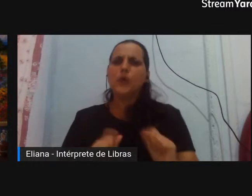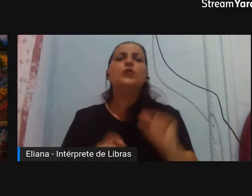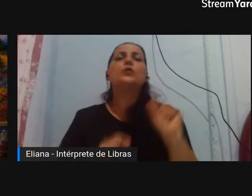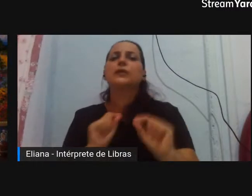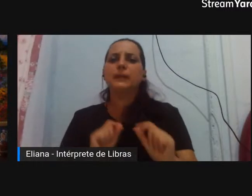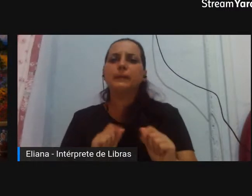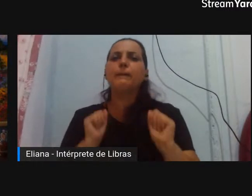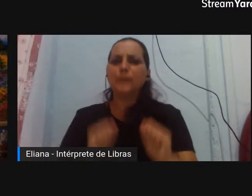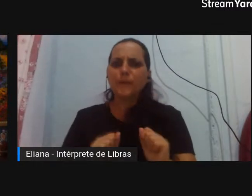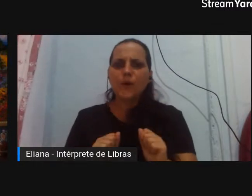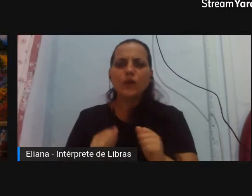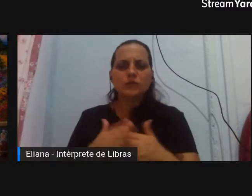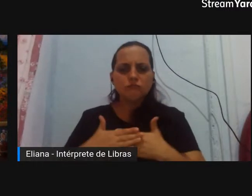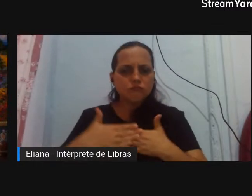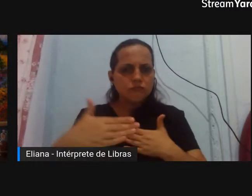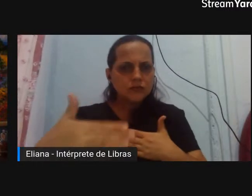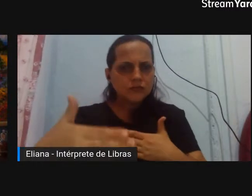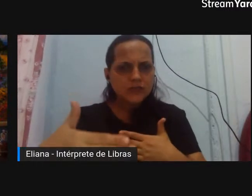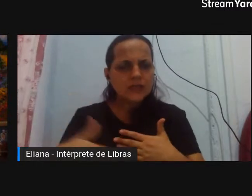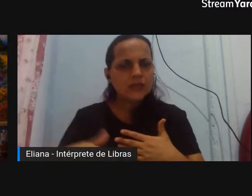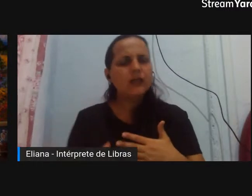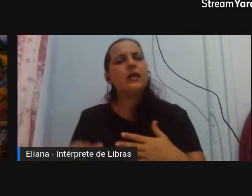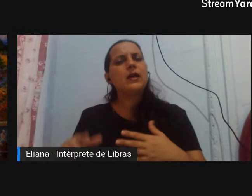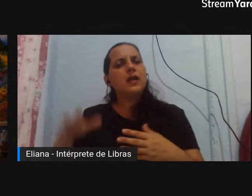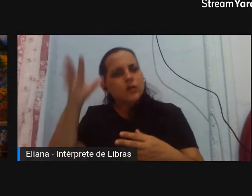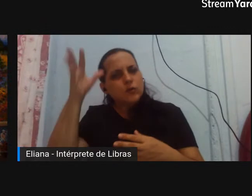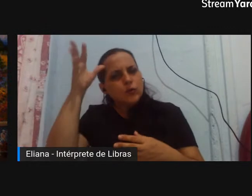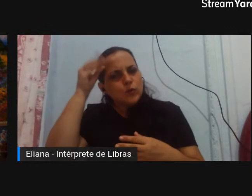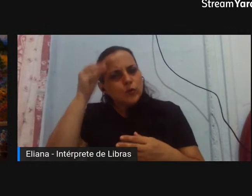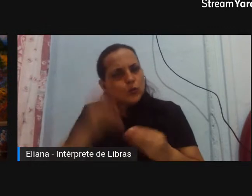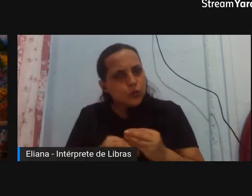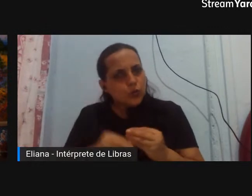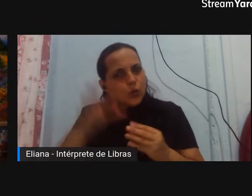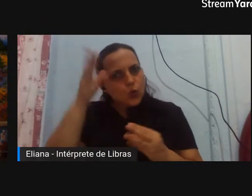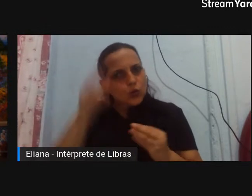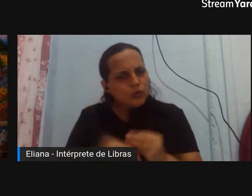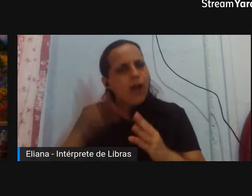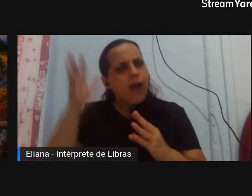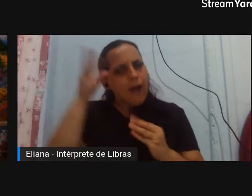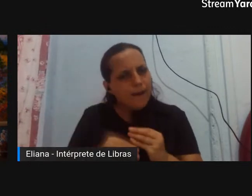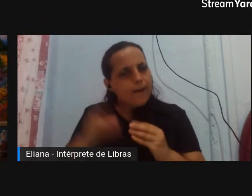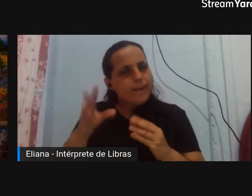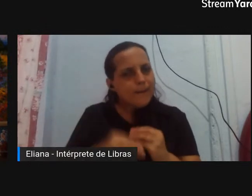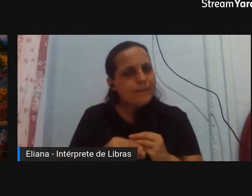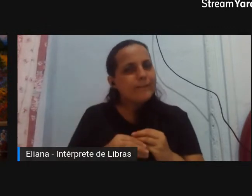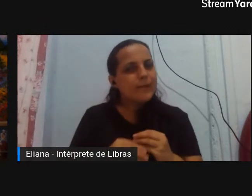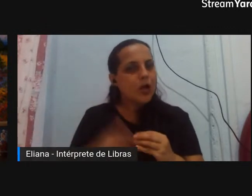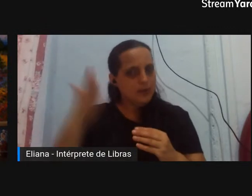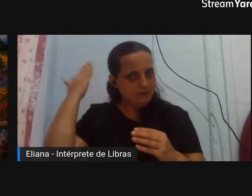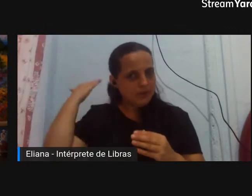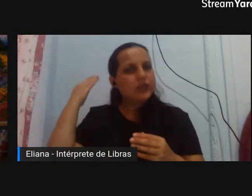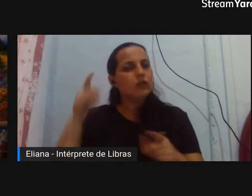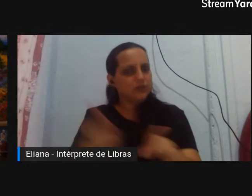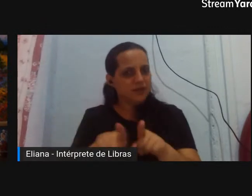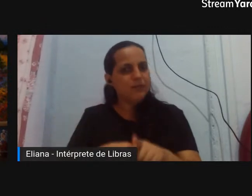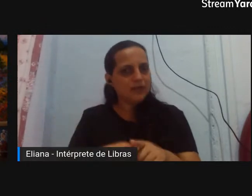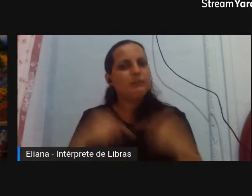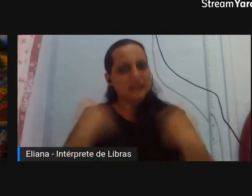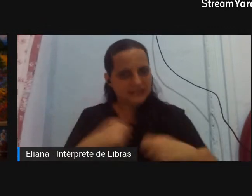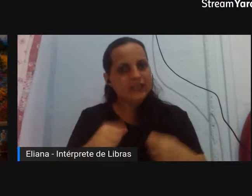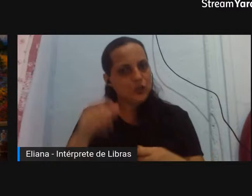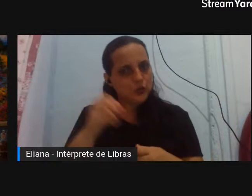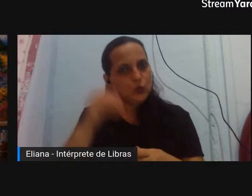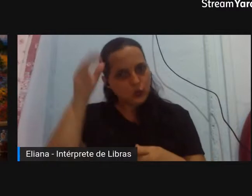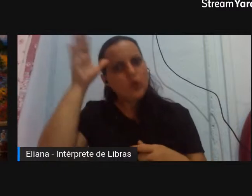a partir do acúmulo que ele tem, porque não vamos negar o conhecimento do passado, do presente, obviamente que não,